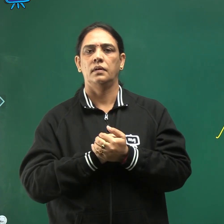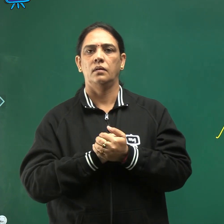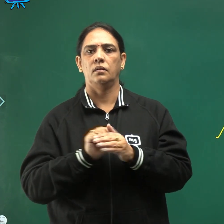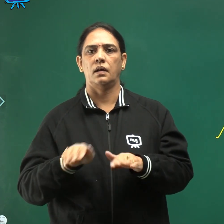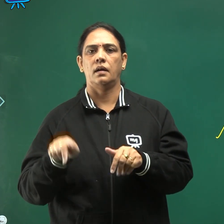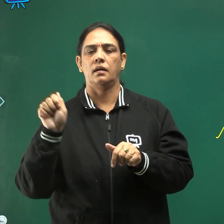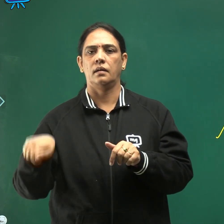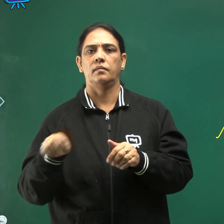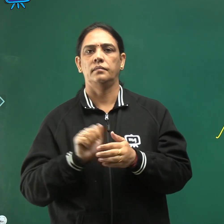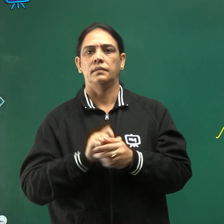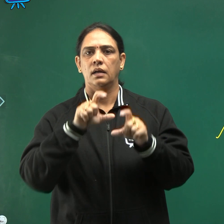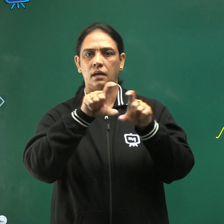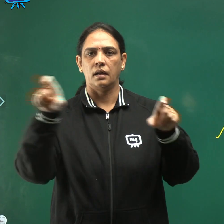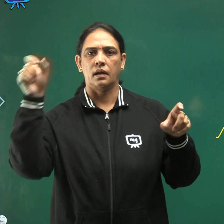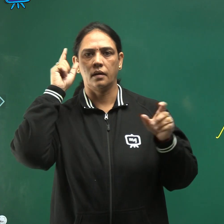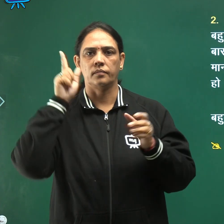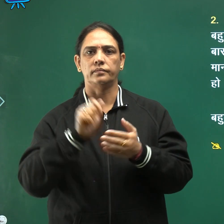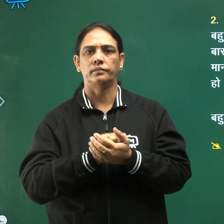होता है। समझ आ गया।